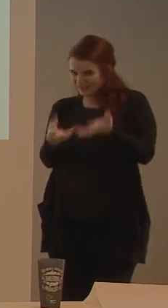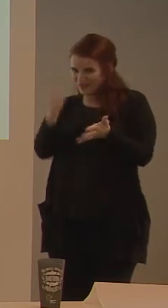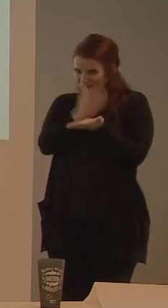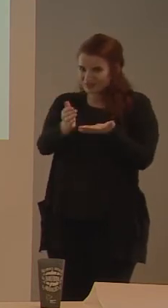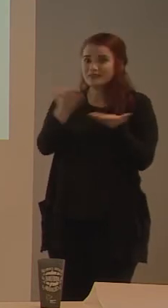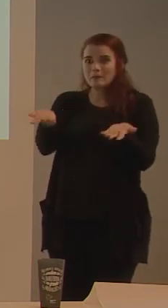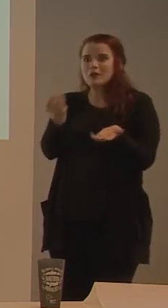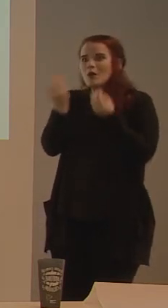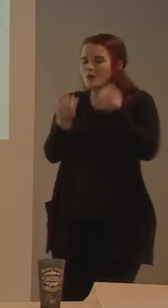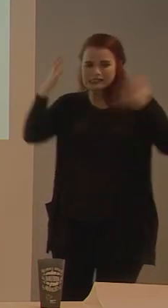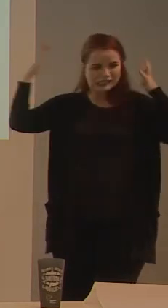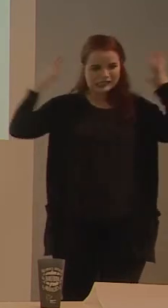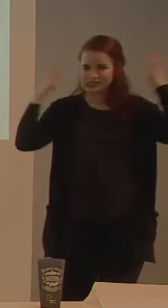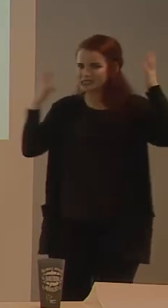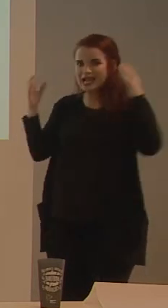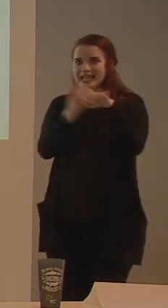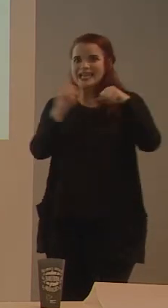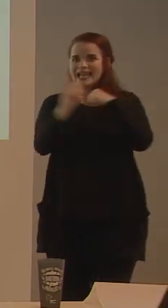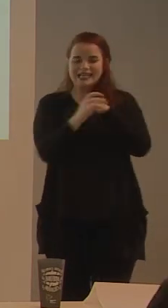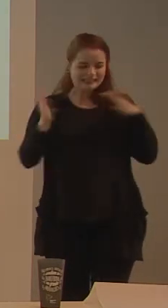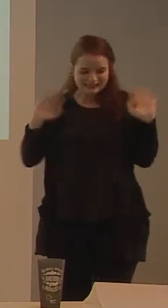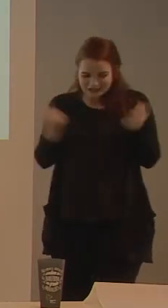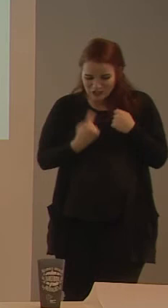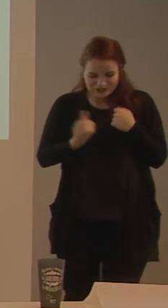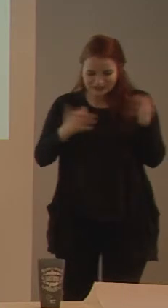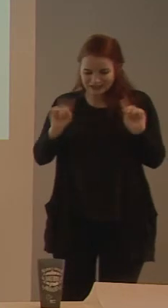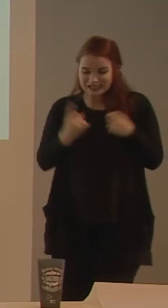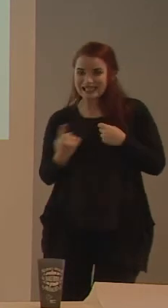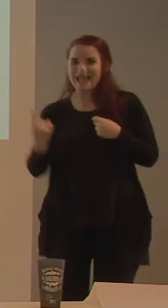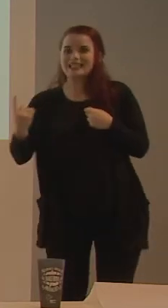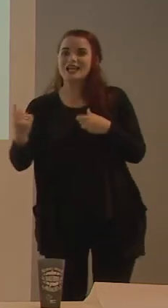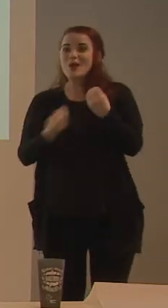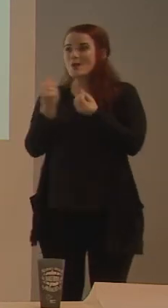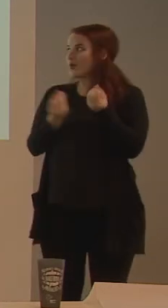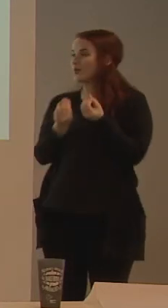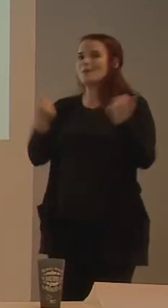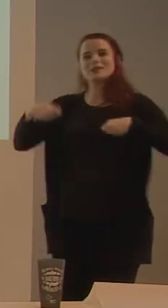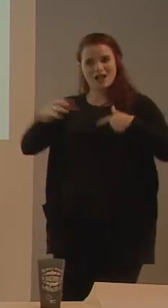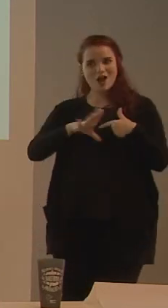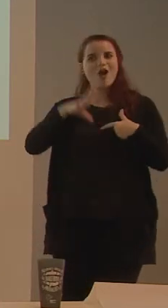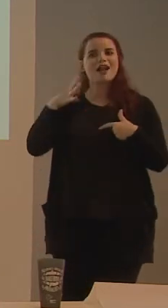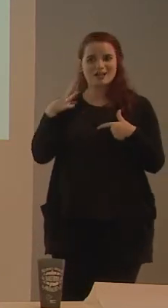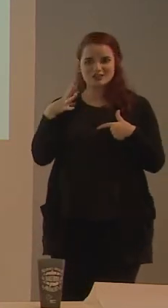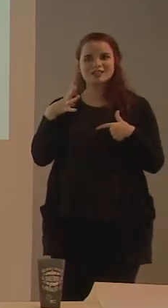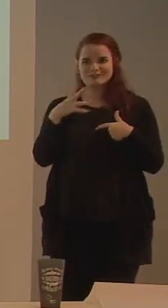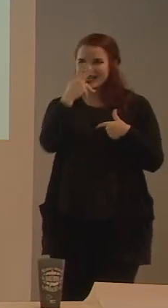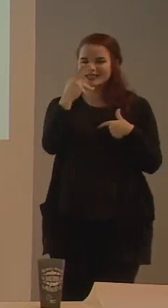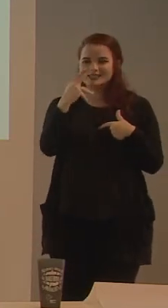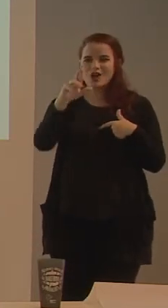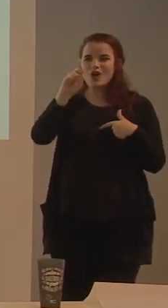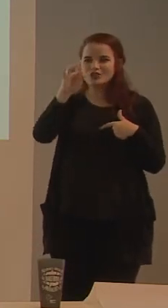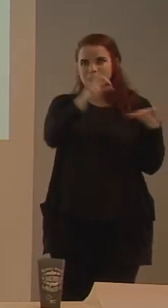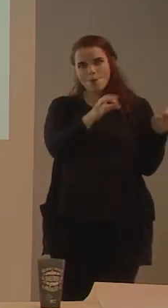consegue sair dessa ilha, né? E a resposta é que ela vai precisar de coragem para enfrentar a